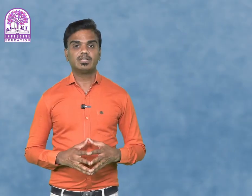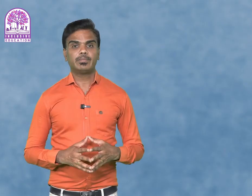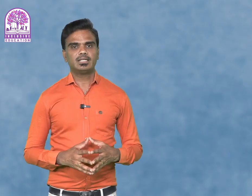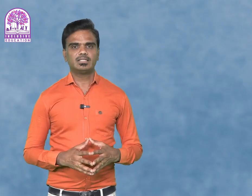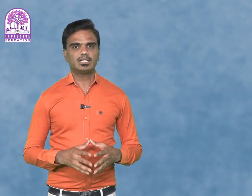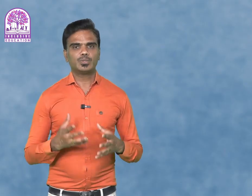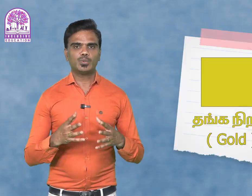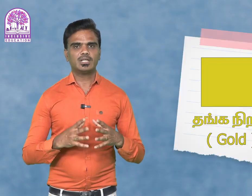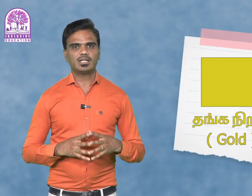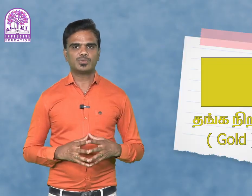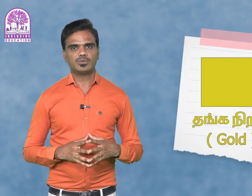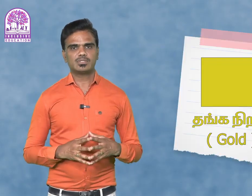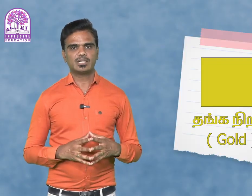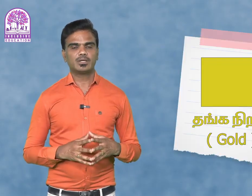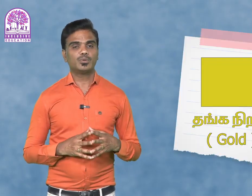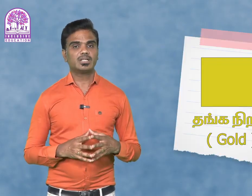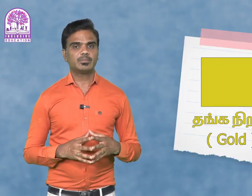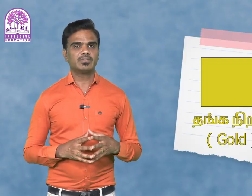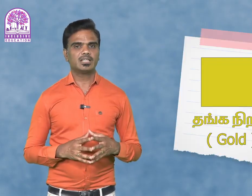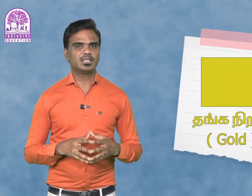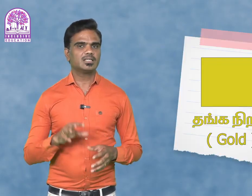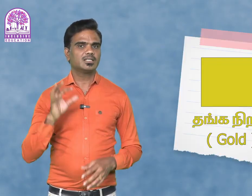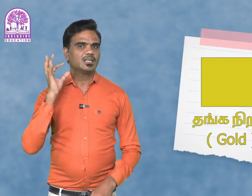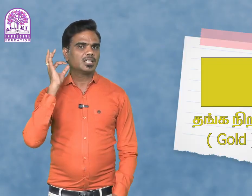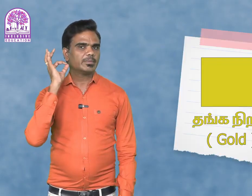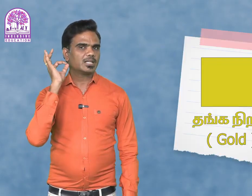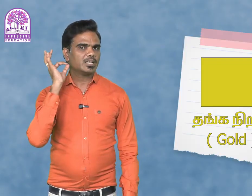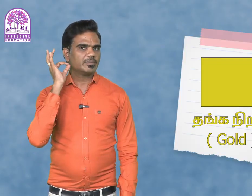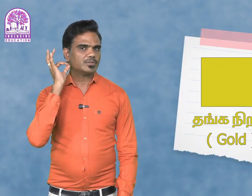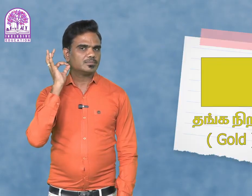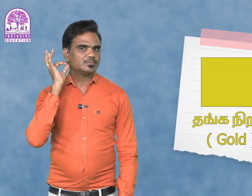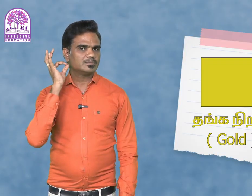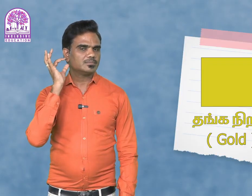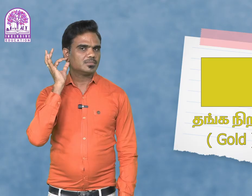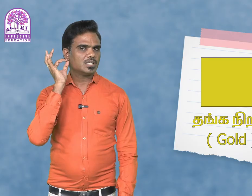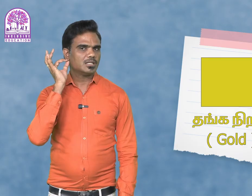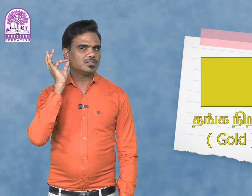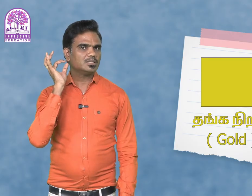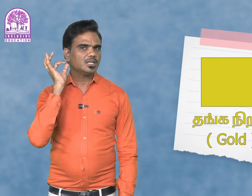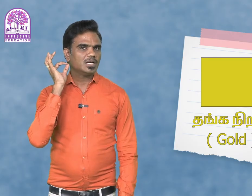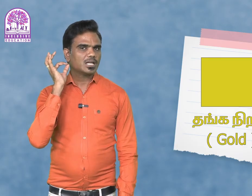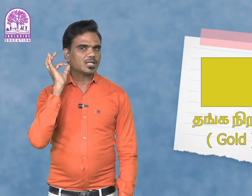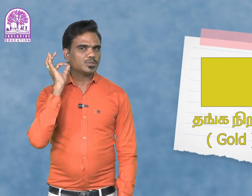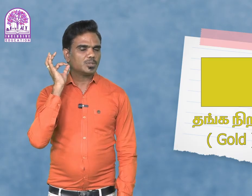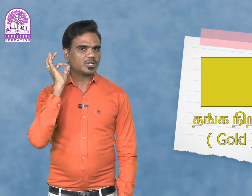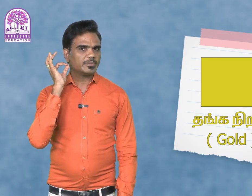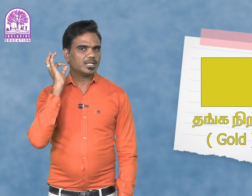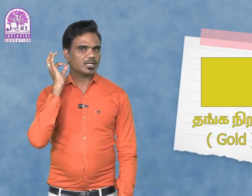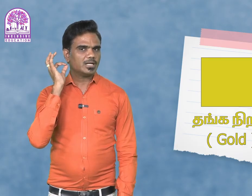வந்து பட்டு, அதாவது கோல்டு கலர் சொல்லணும்னு வச்சுங்களேன். கோல்டுக்கு என்ன பண்ணுவீங்க நீங்கள், இங்கே பாருங்க இப்படி காமிக்கணும், அதாவது தோடு போட்டிருக்க மாதிரியே கமல்